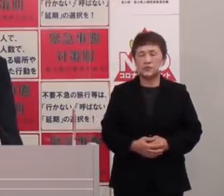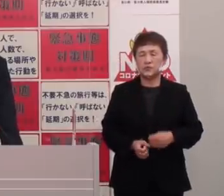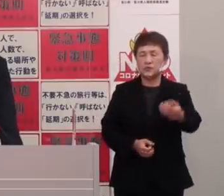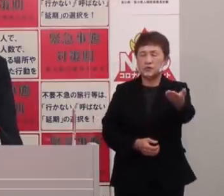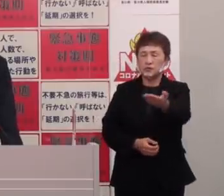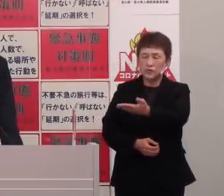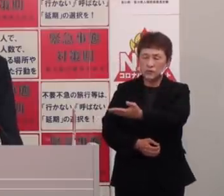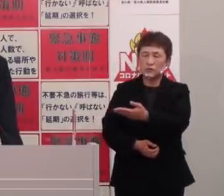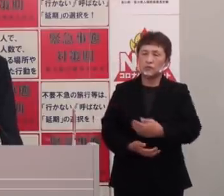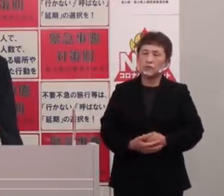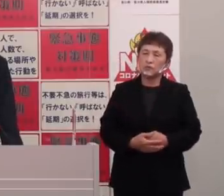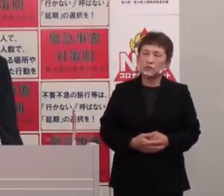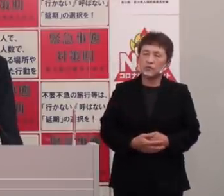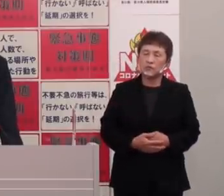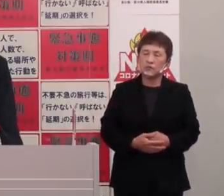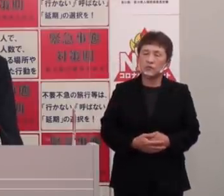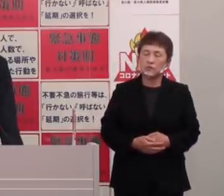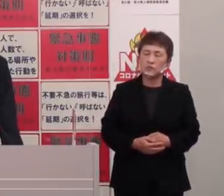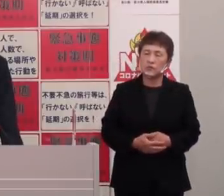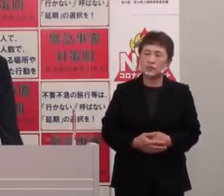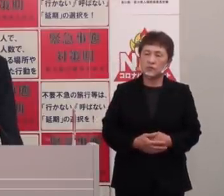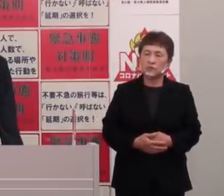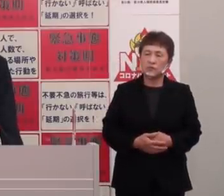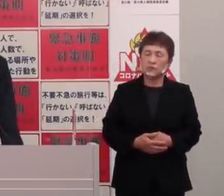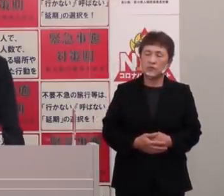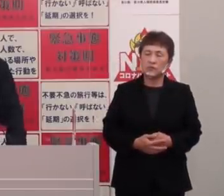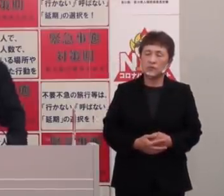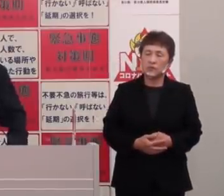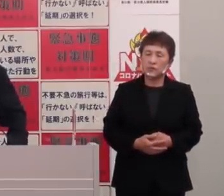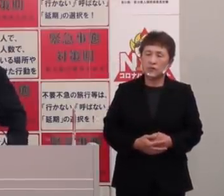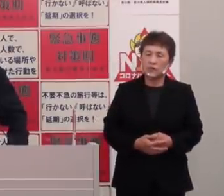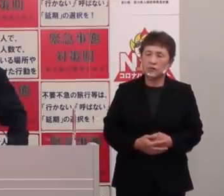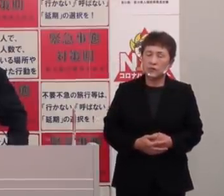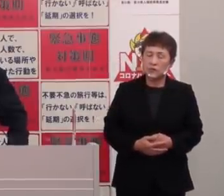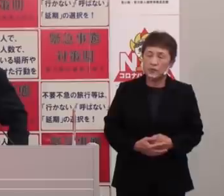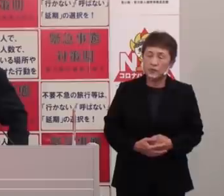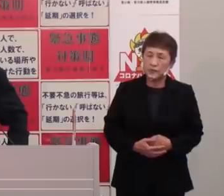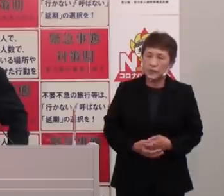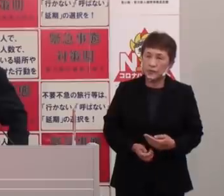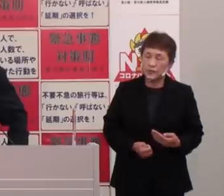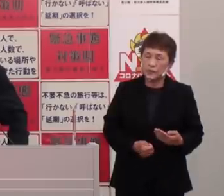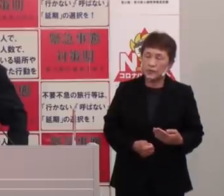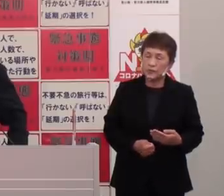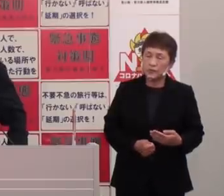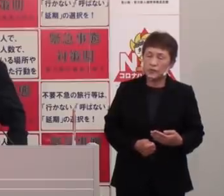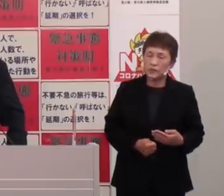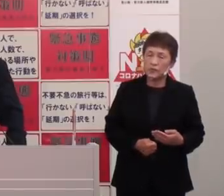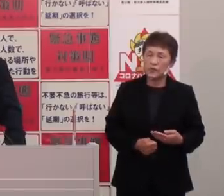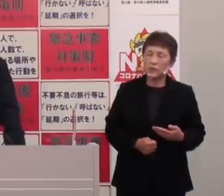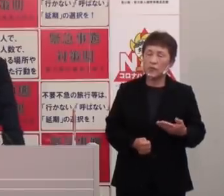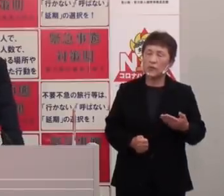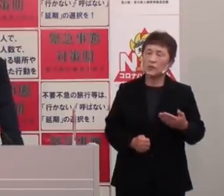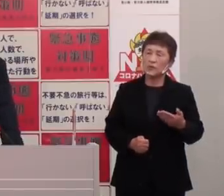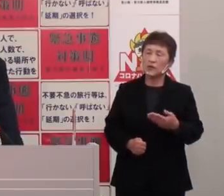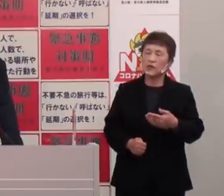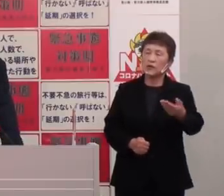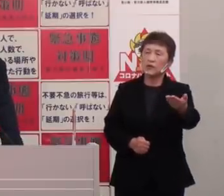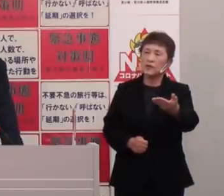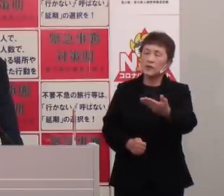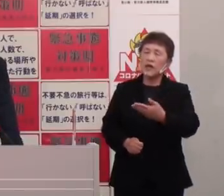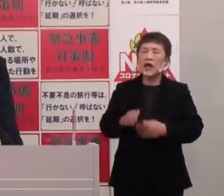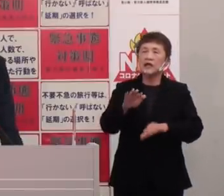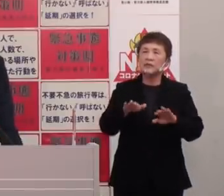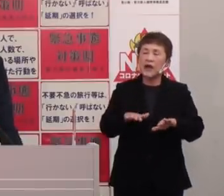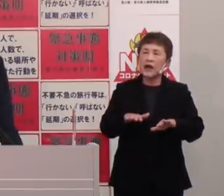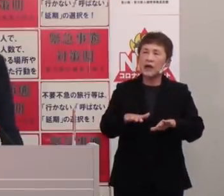その程度分ぐらいは想定はしているっていうことに、 はい、 その人数分ぐらいは想定はしているという認識でいいんですか